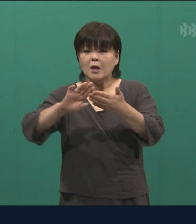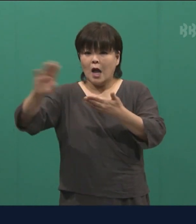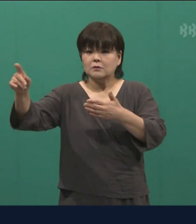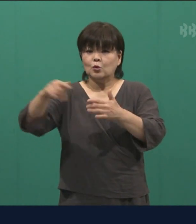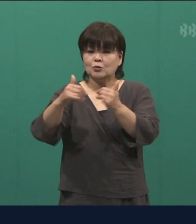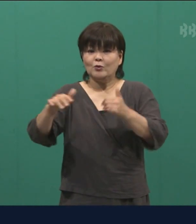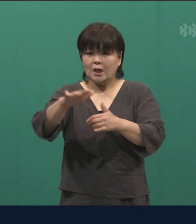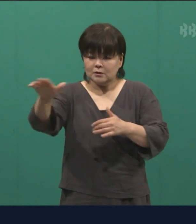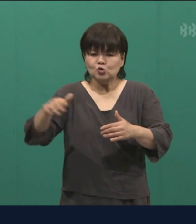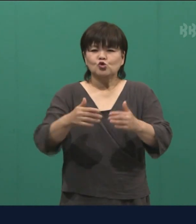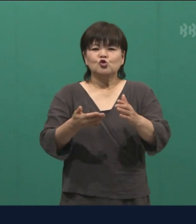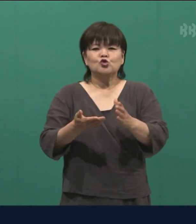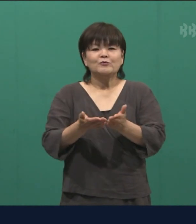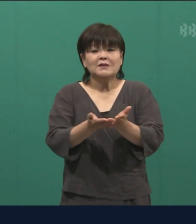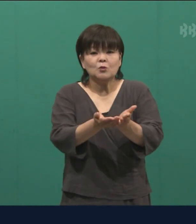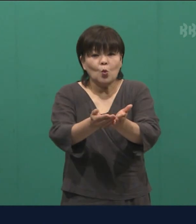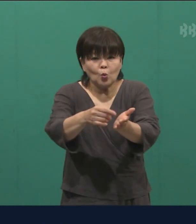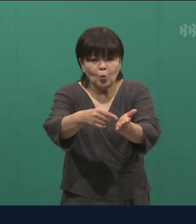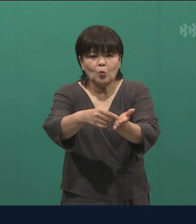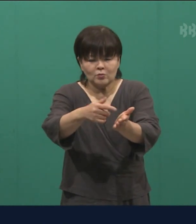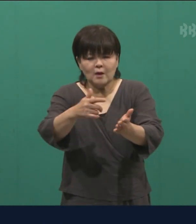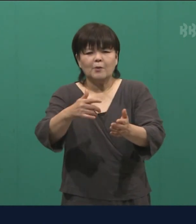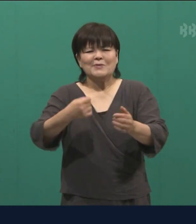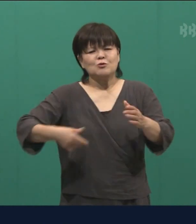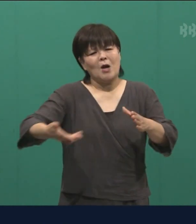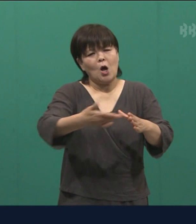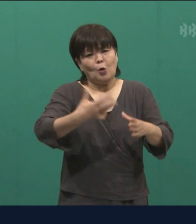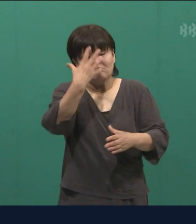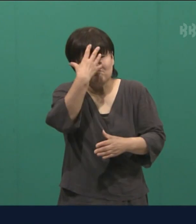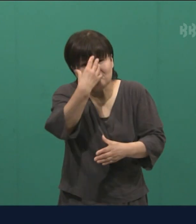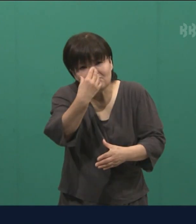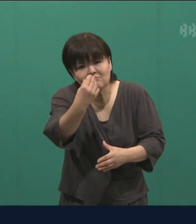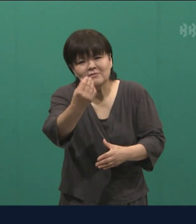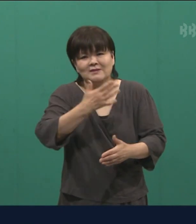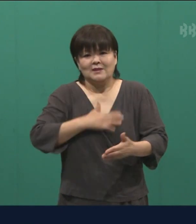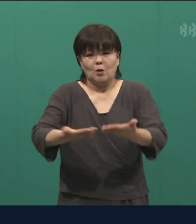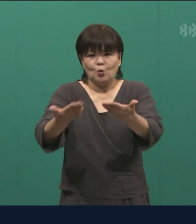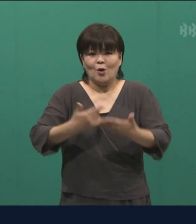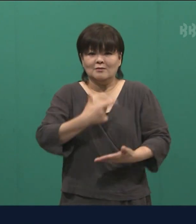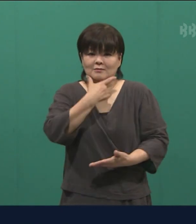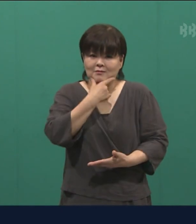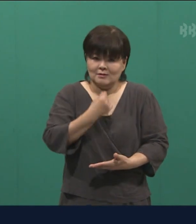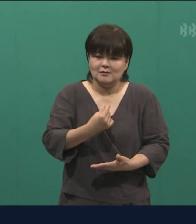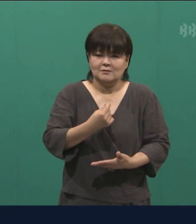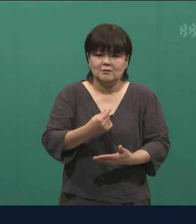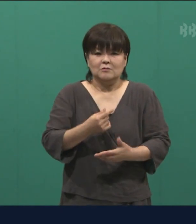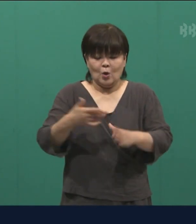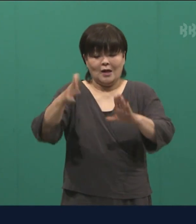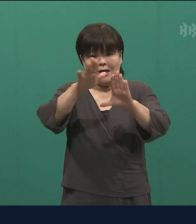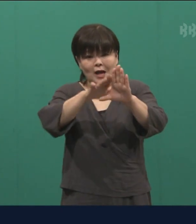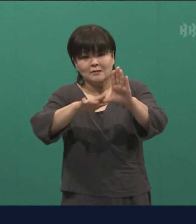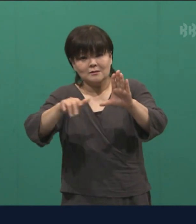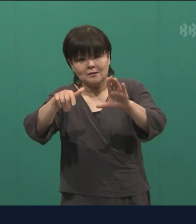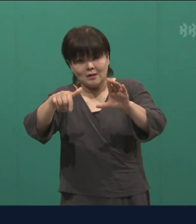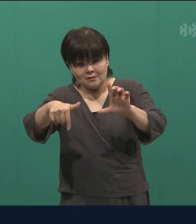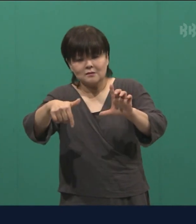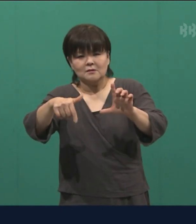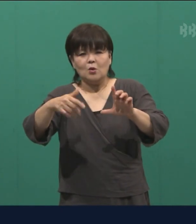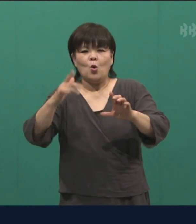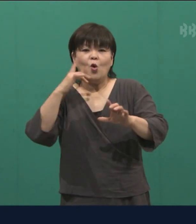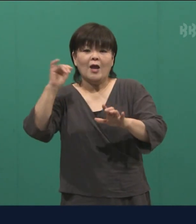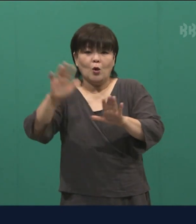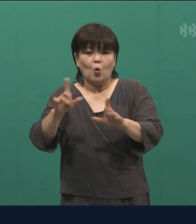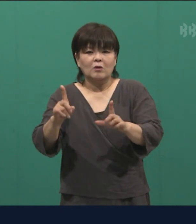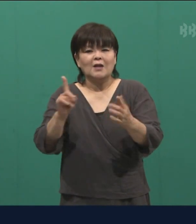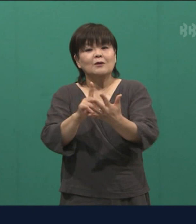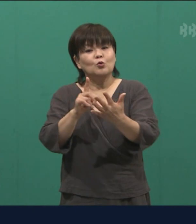さらに県外の人たちにも海の子や琵琶湖の魅力を知ってもらいたいと、関西の親子を対